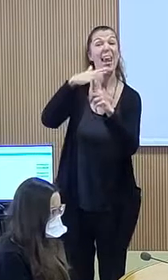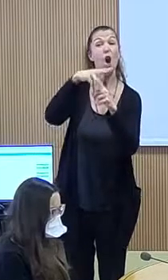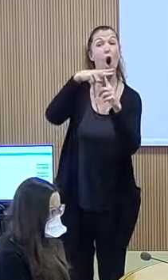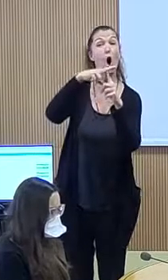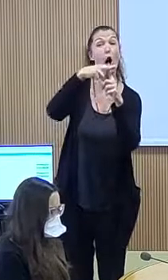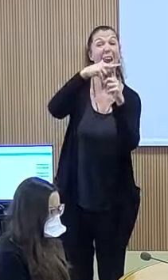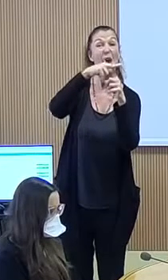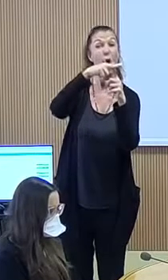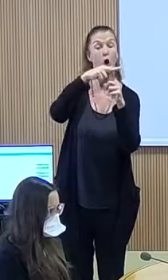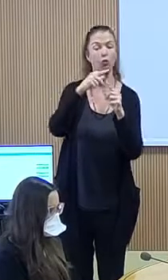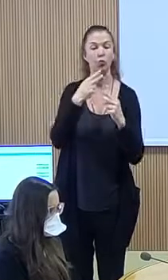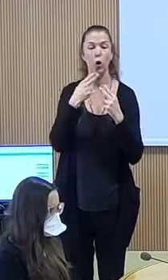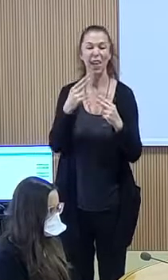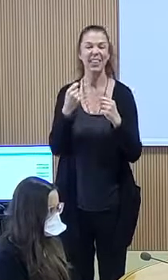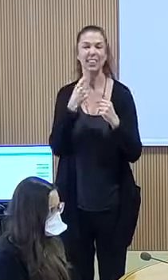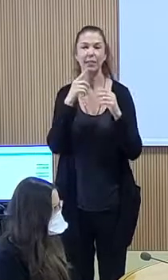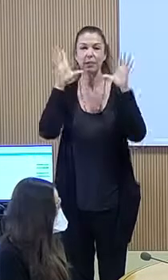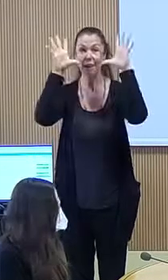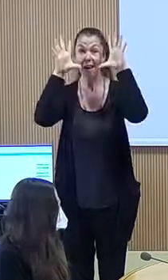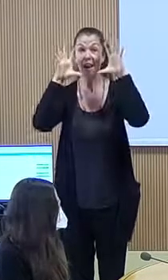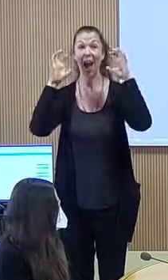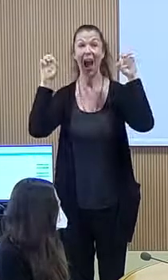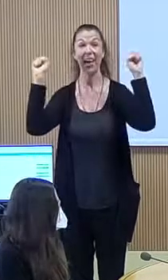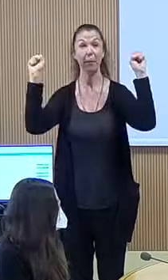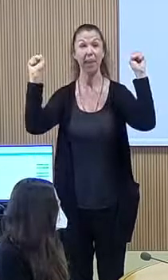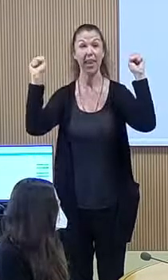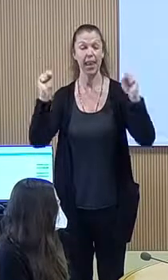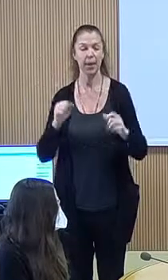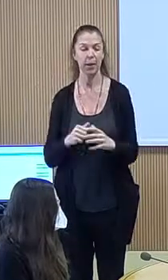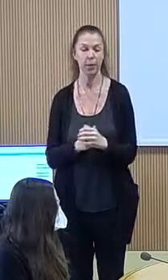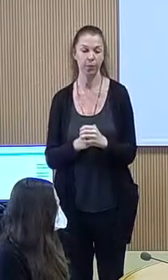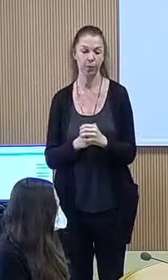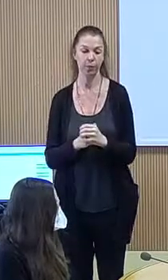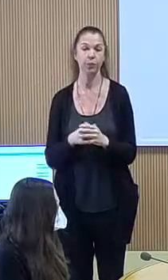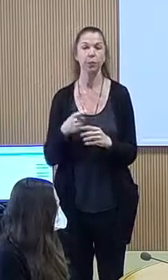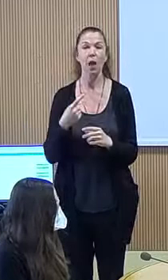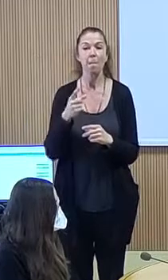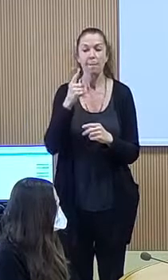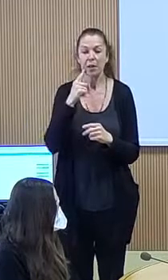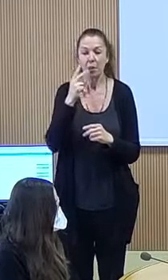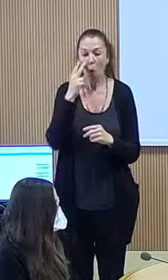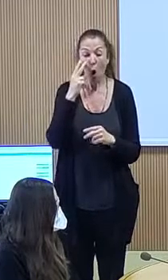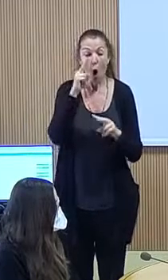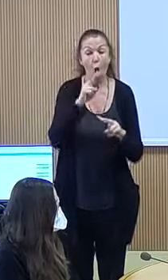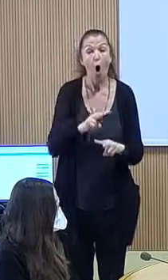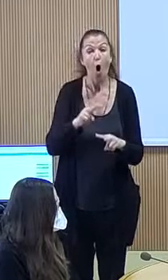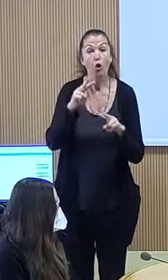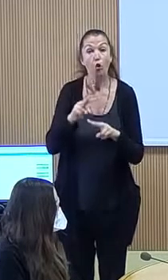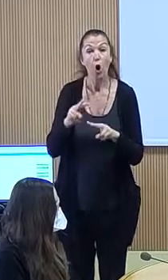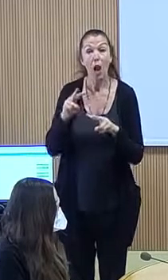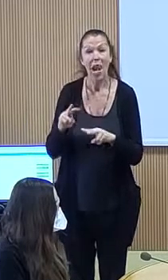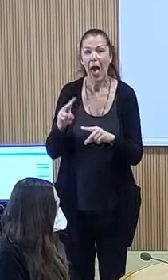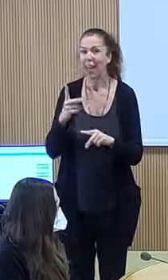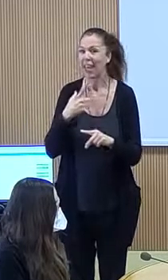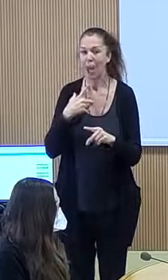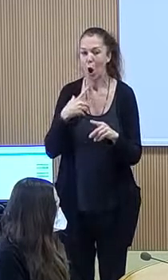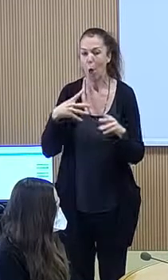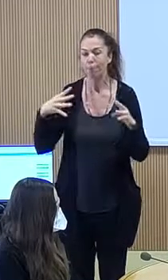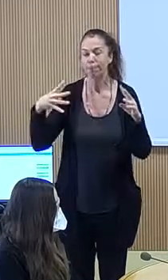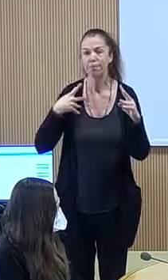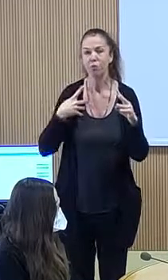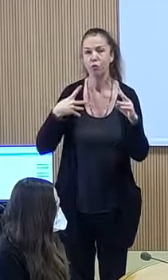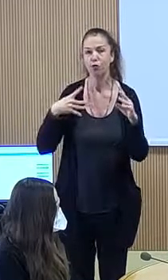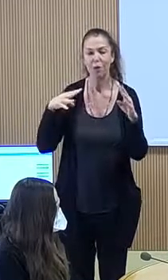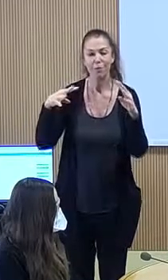dei carabinieri soluzione dell'arma dei carabinieri per certificare controllare verificare che non si creino sembra mente sulla base del